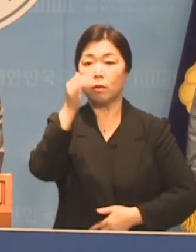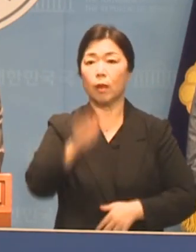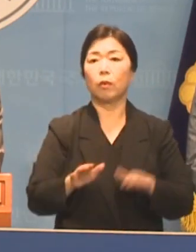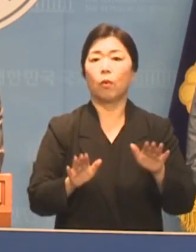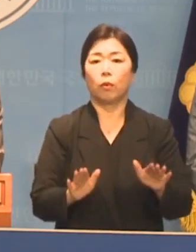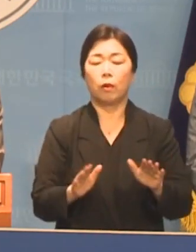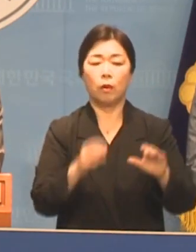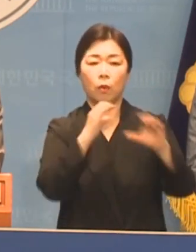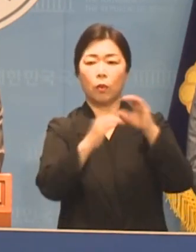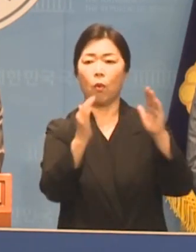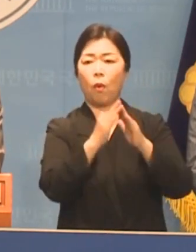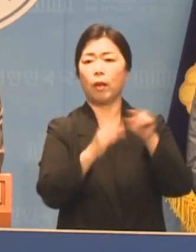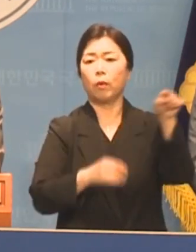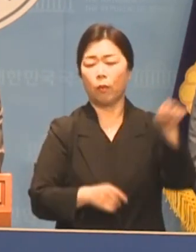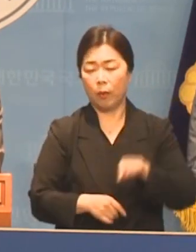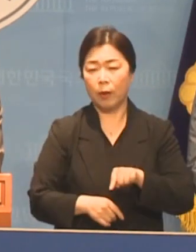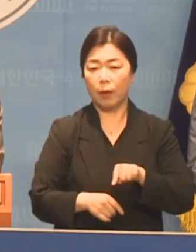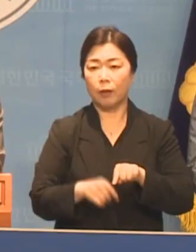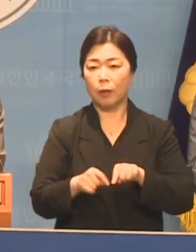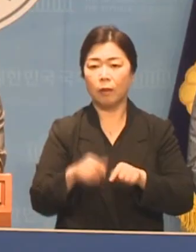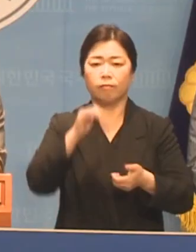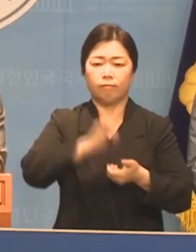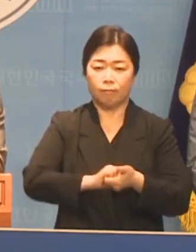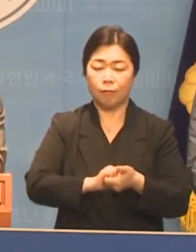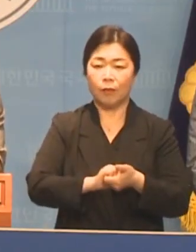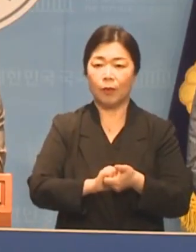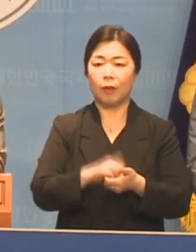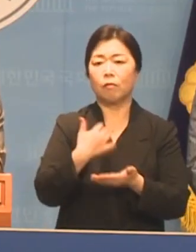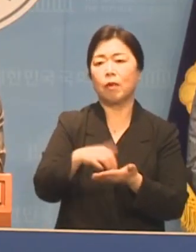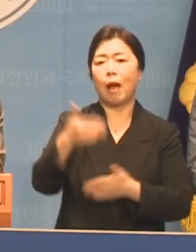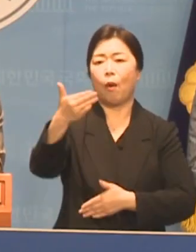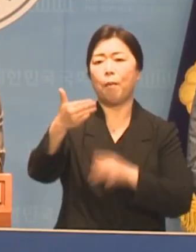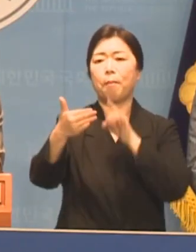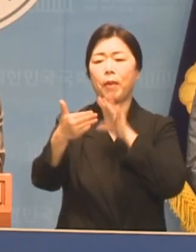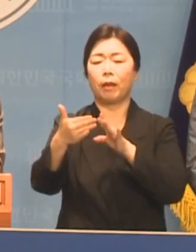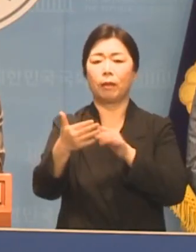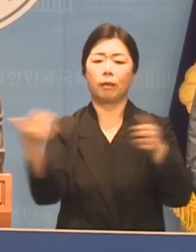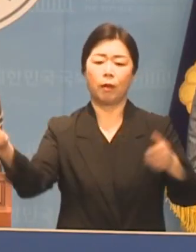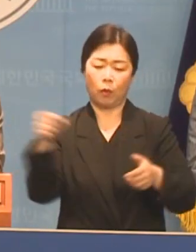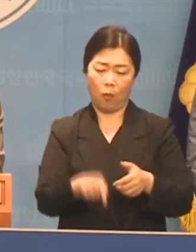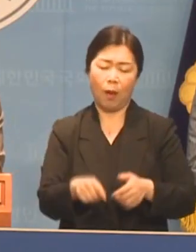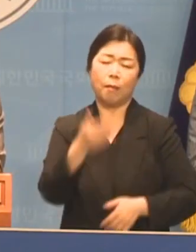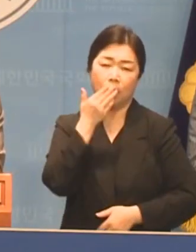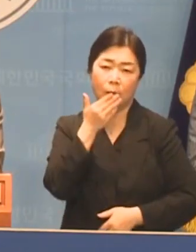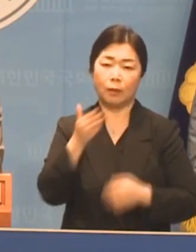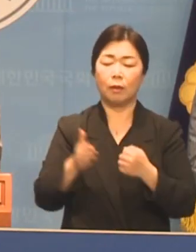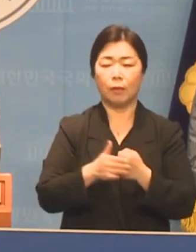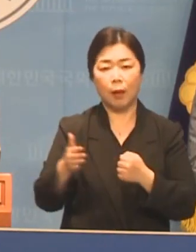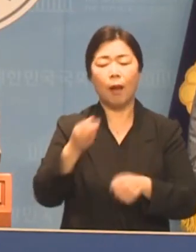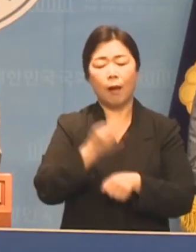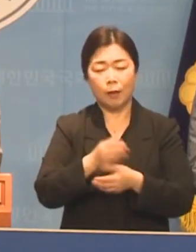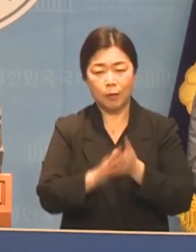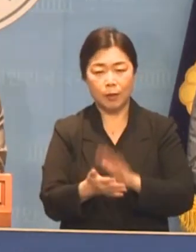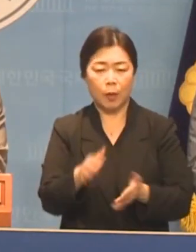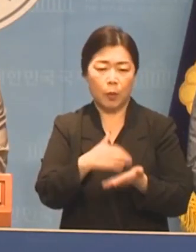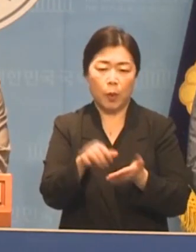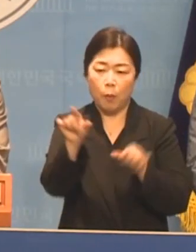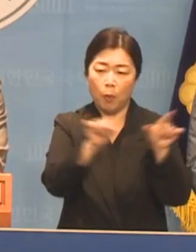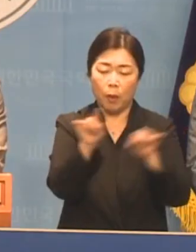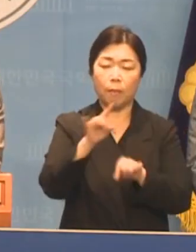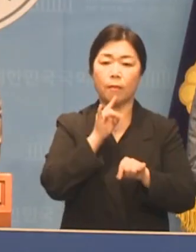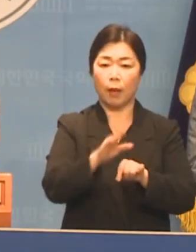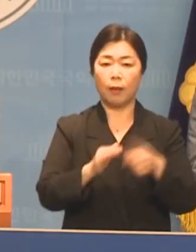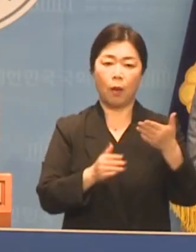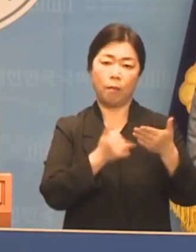오늘 소통관은 규정상 9명만 단상에 설 수밖에 없어서 이렇게 소수만 나왔다는 말씀을